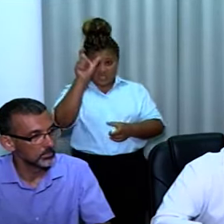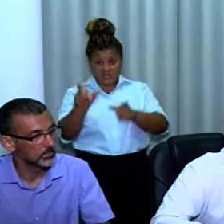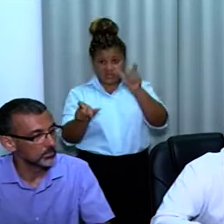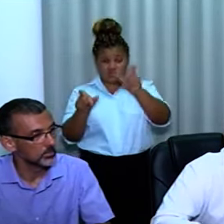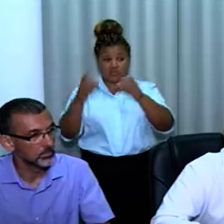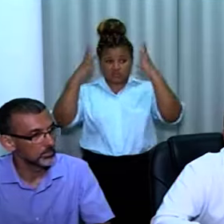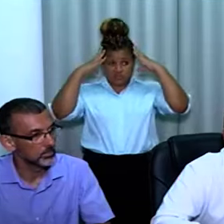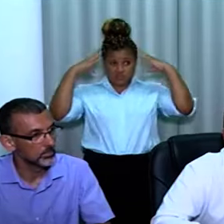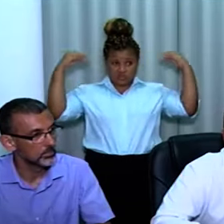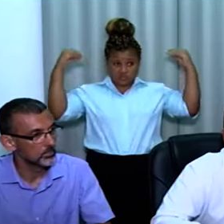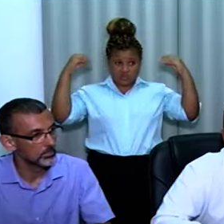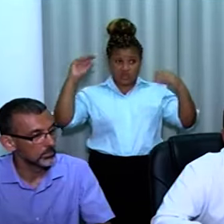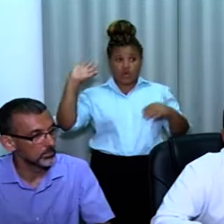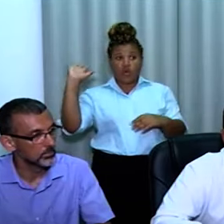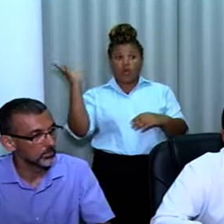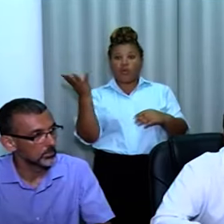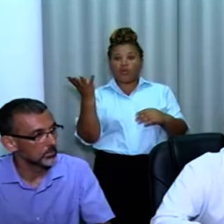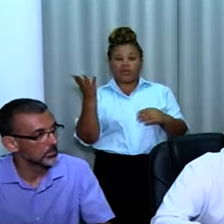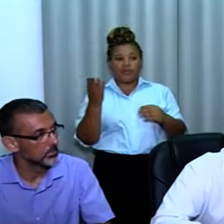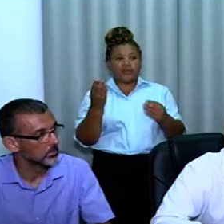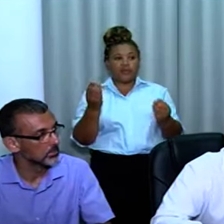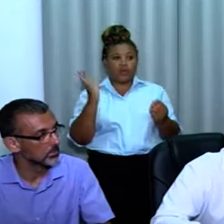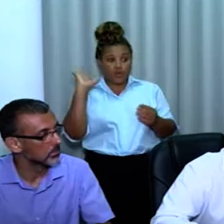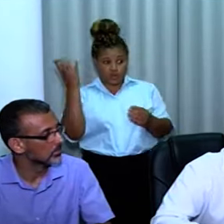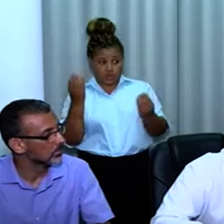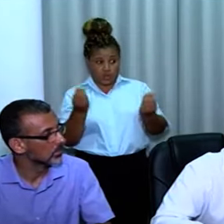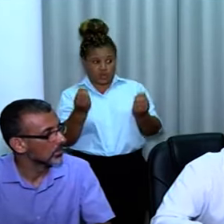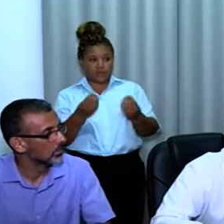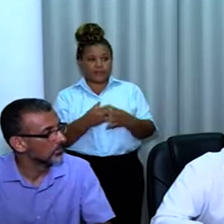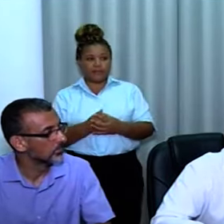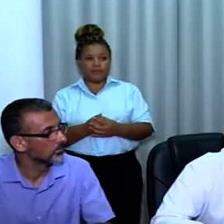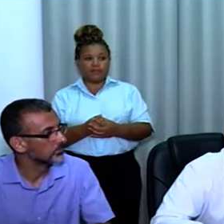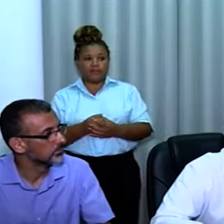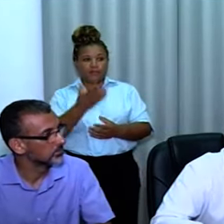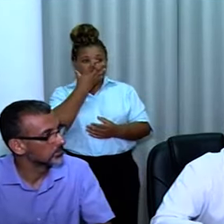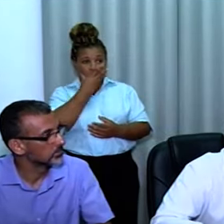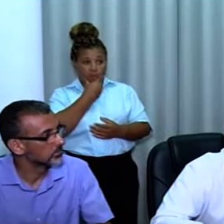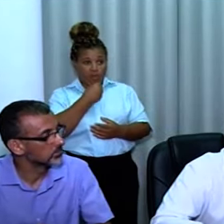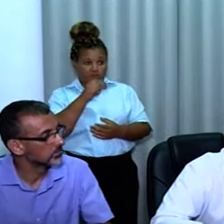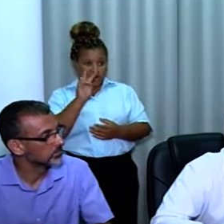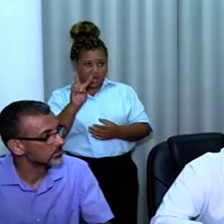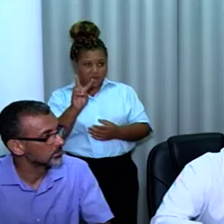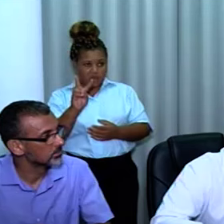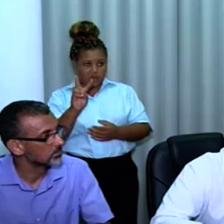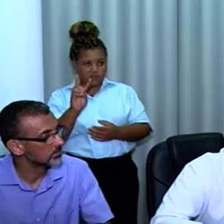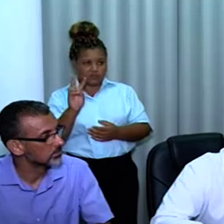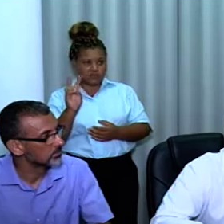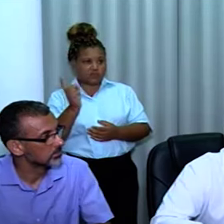Non, pas pour confirmer là tout de suite. Peut-être que c'est une information pour vous. Peut-être que